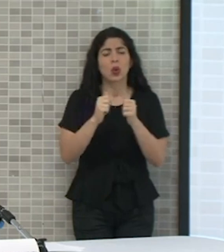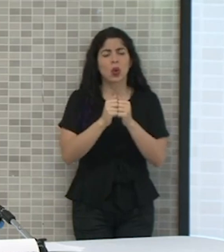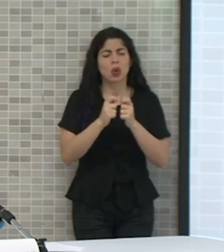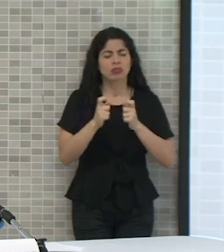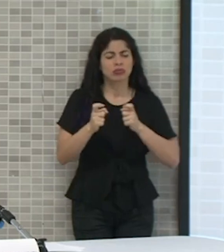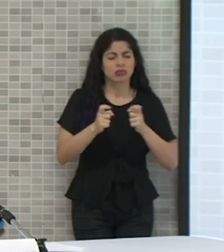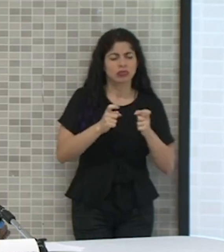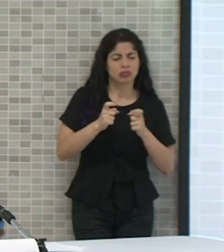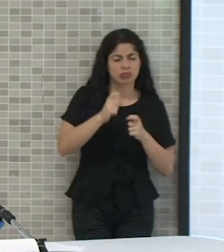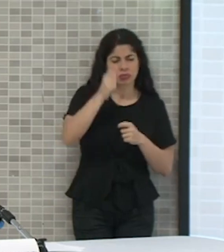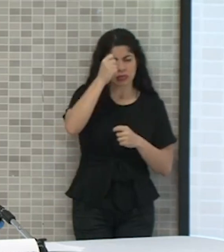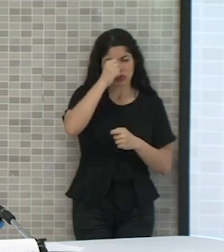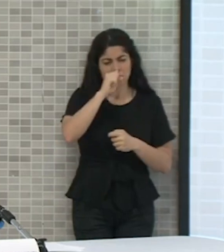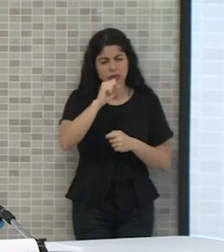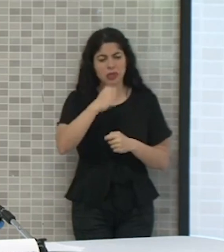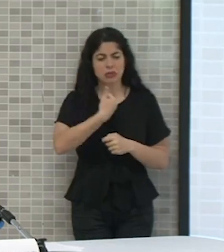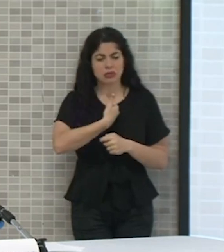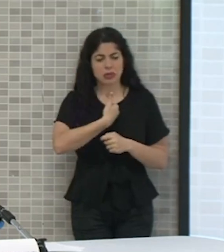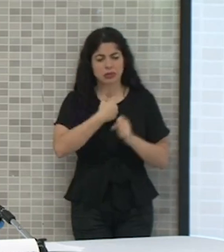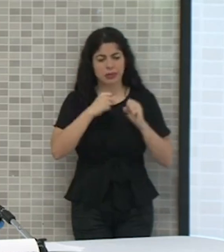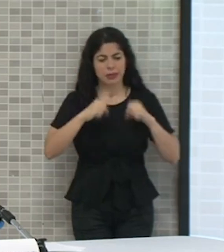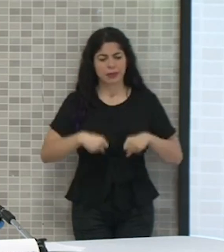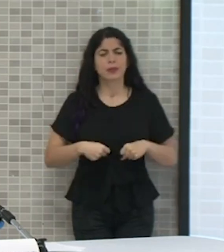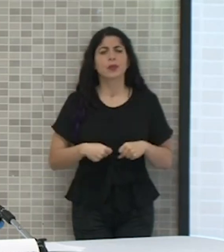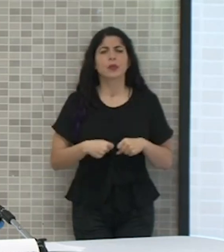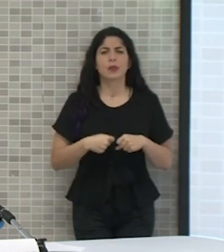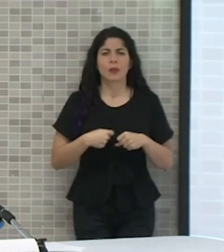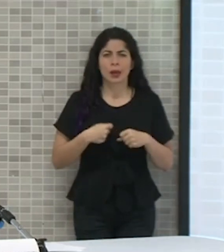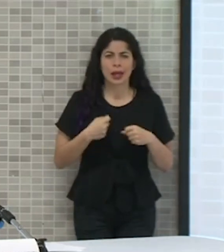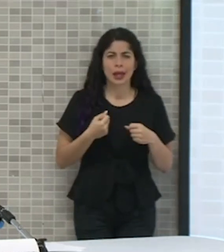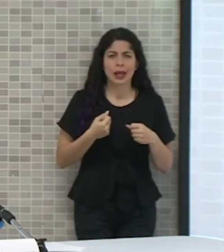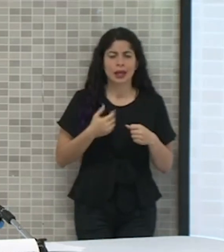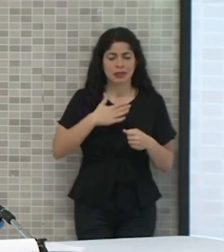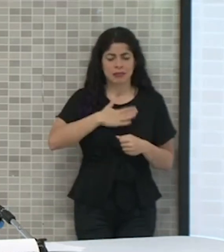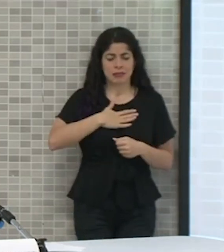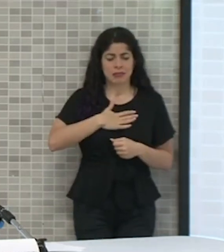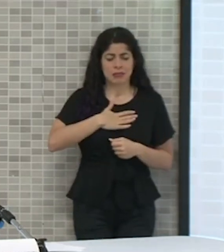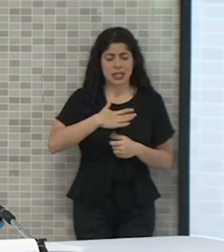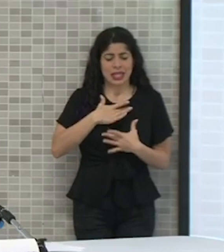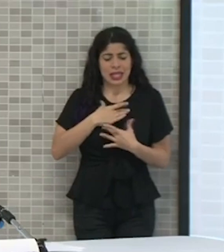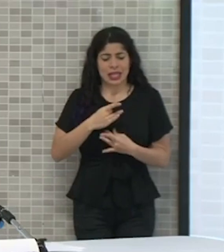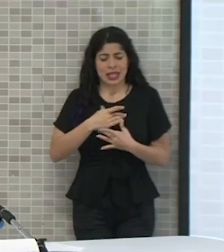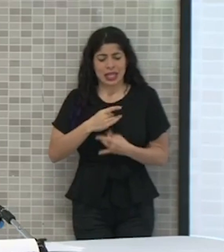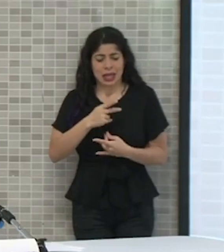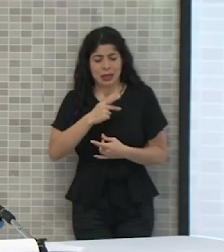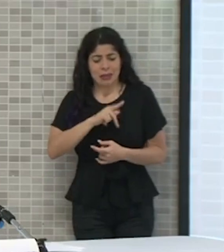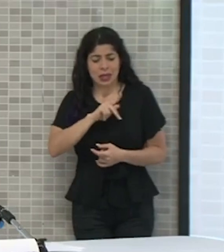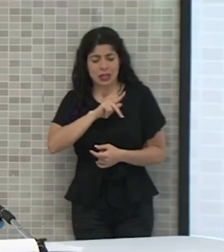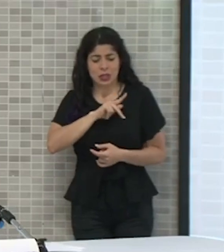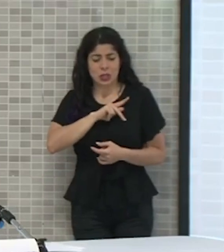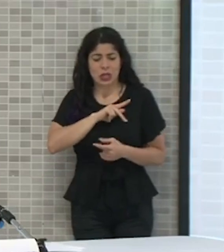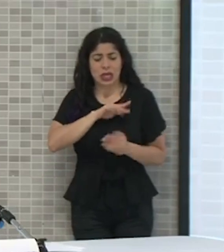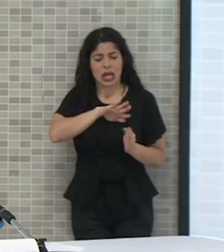templanza seamos capaces de poner aparte nuestros intereses particulares, que